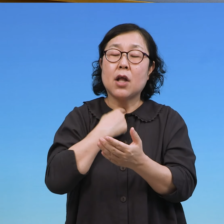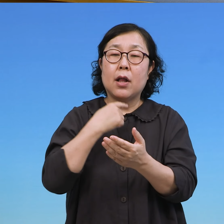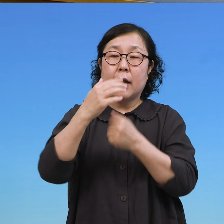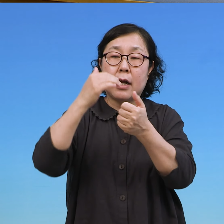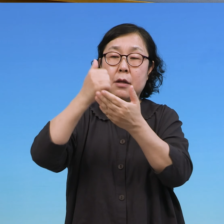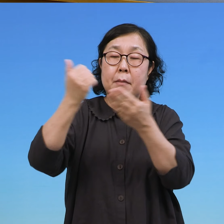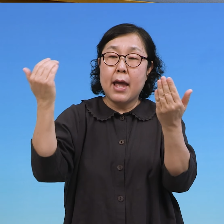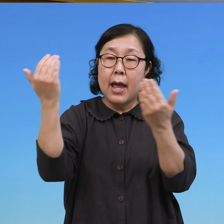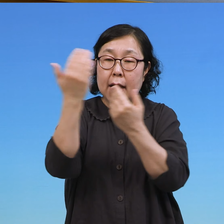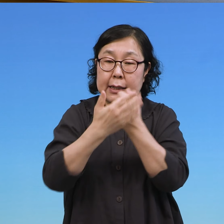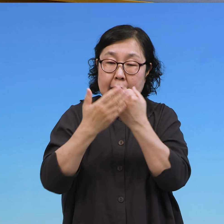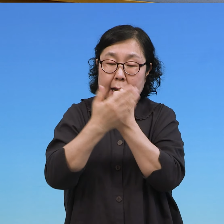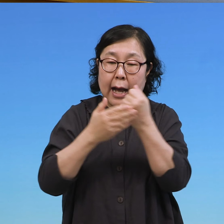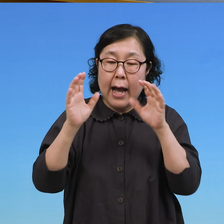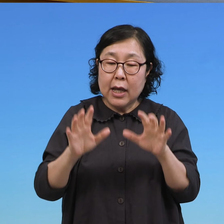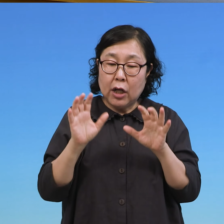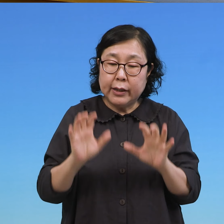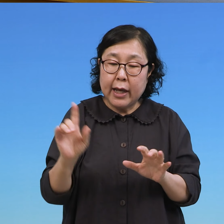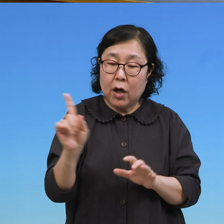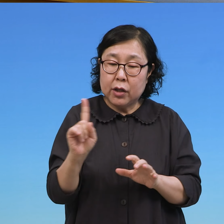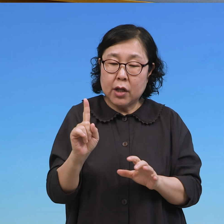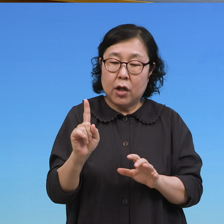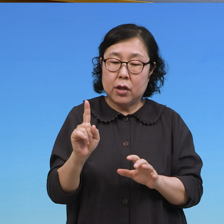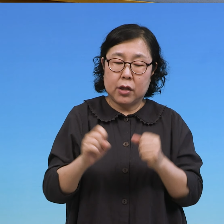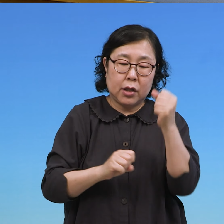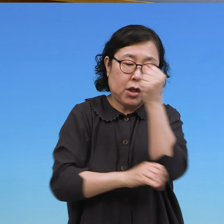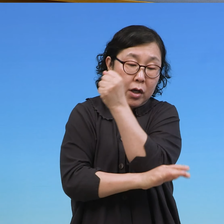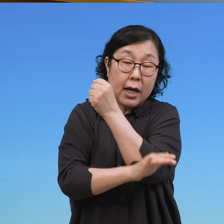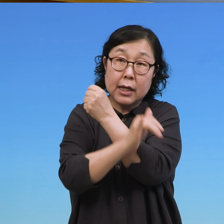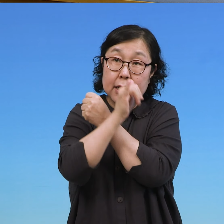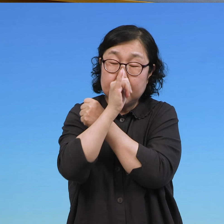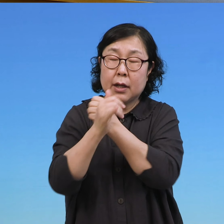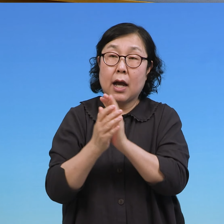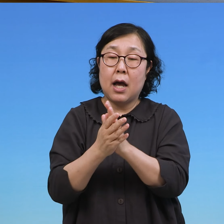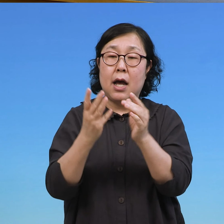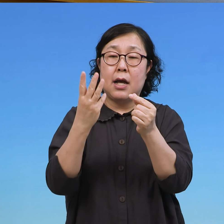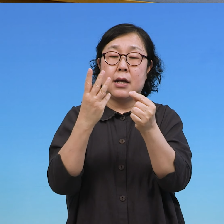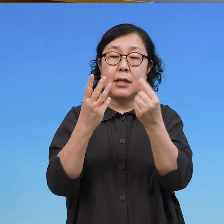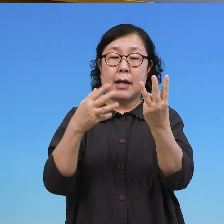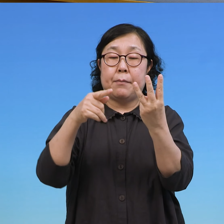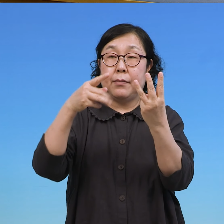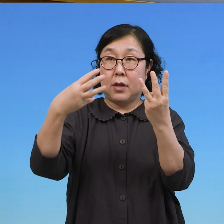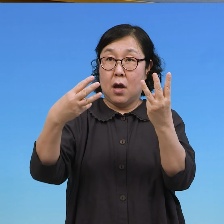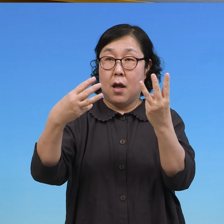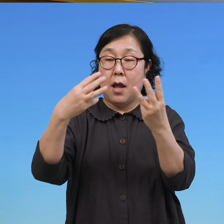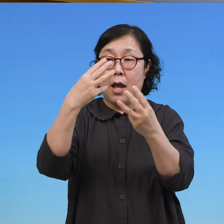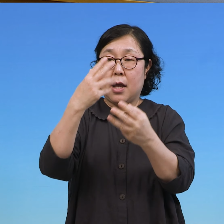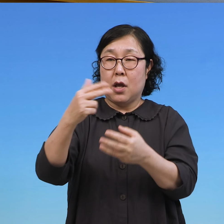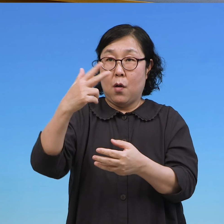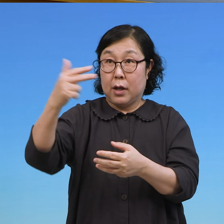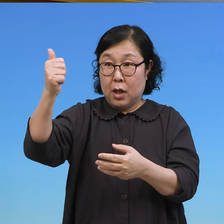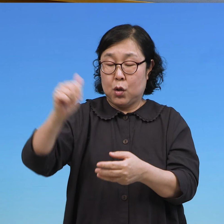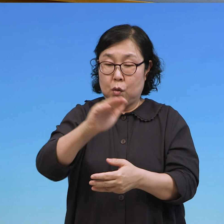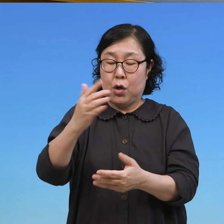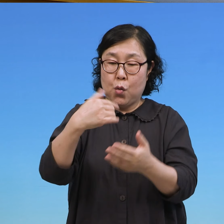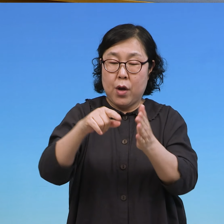하나님의 은혜가 현재 어떤 영향을 미치느냐, 그게 3절입니다. 여호와께서 우리를 위하여 큰